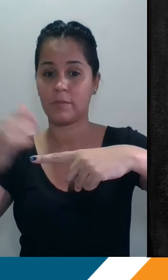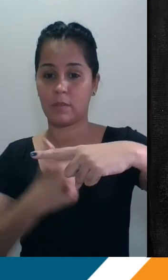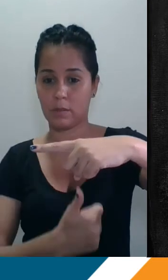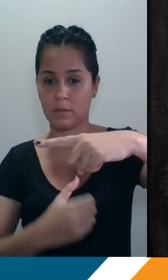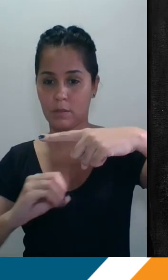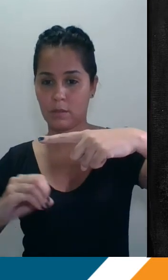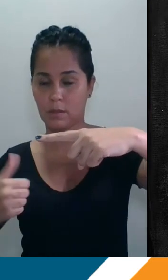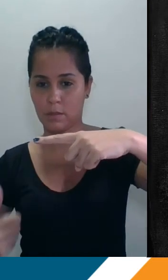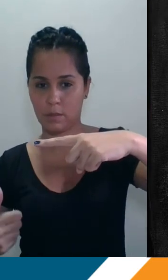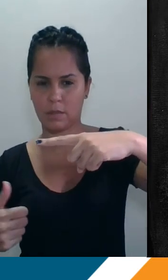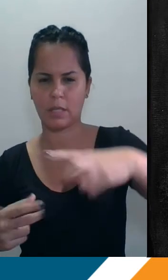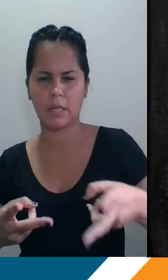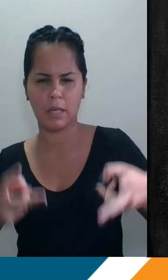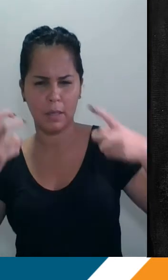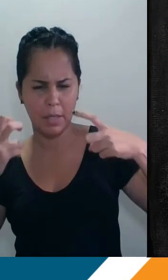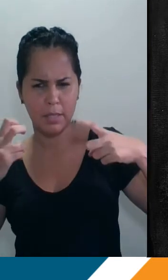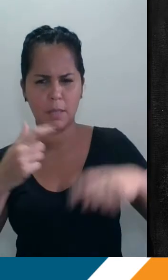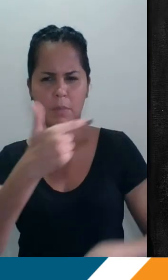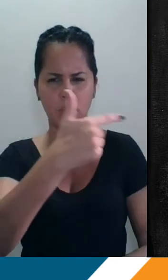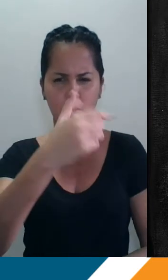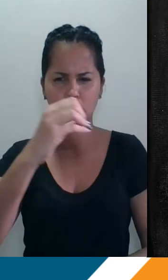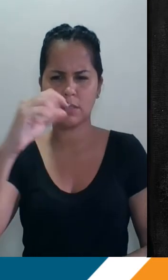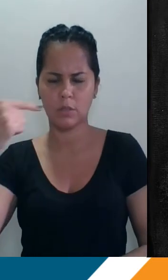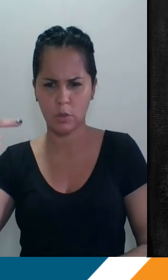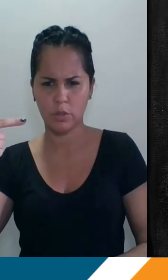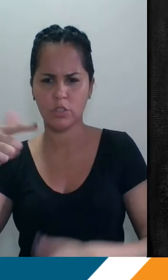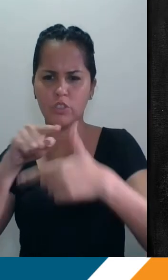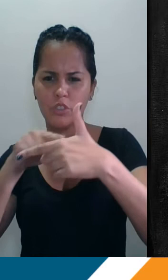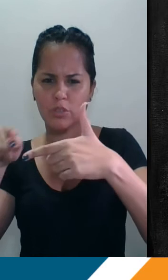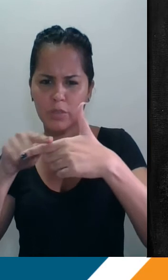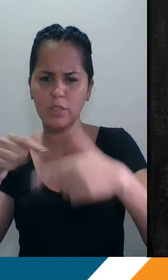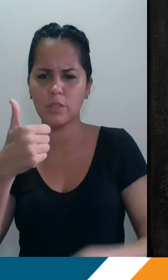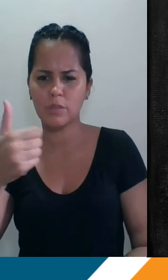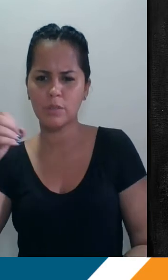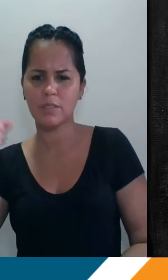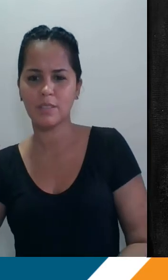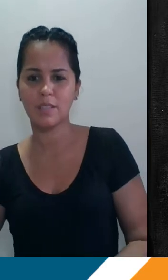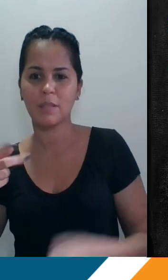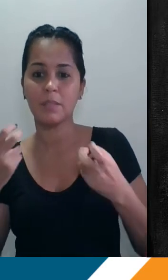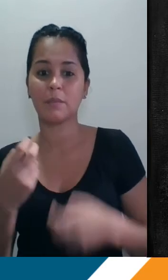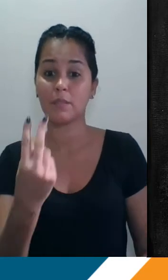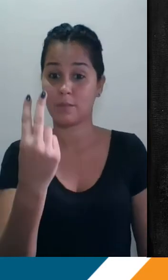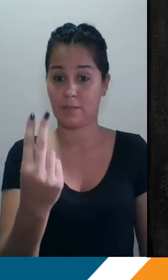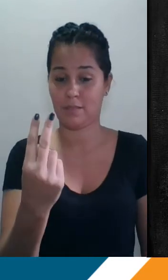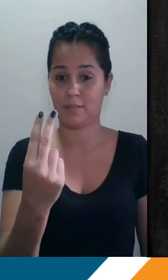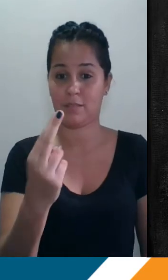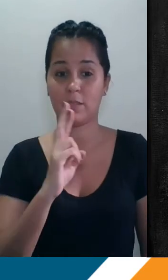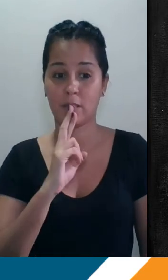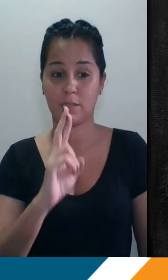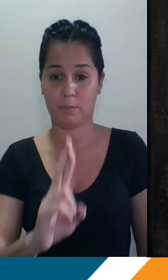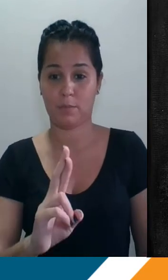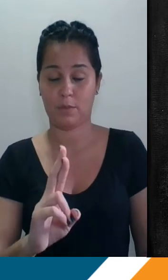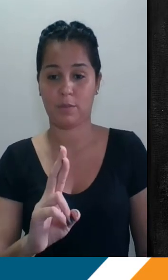que 202 dividido por 101 dá 2, né? 2 vezes 101 dá 202. Então, o